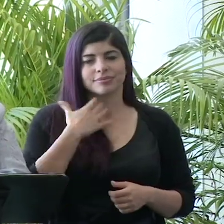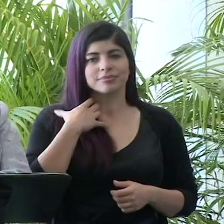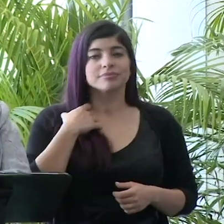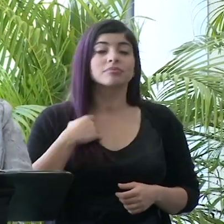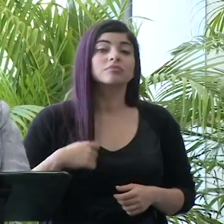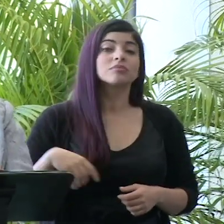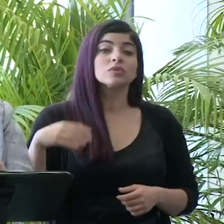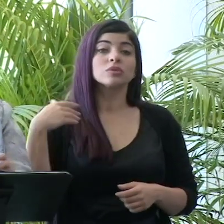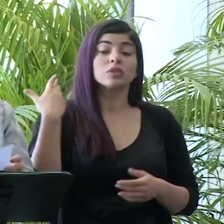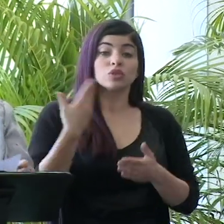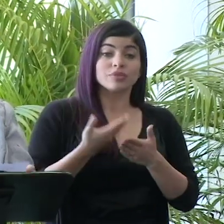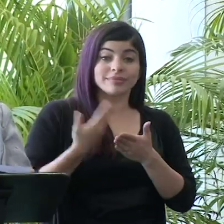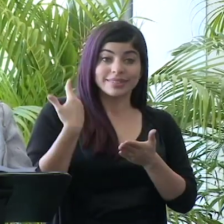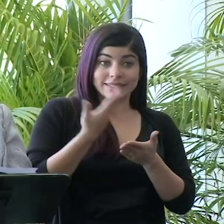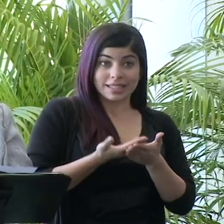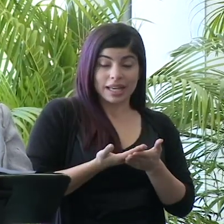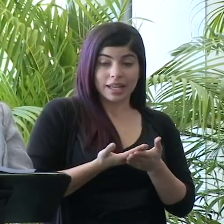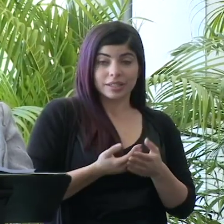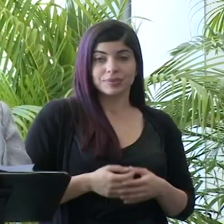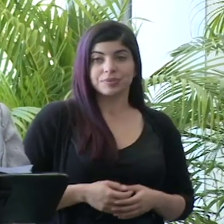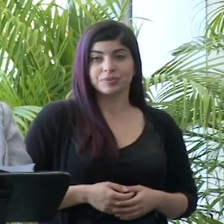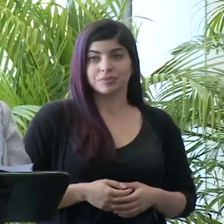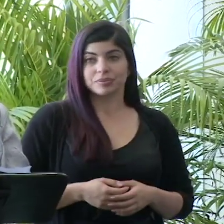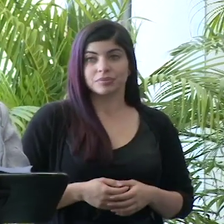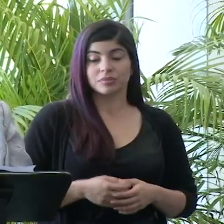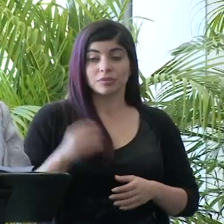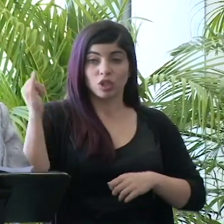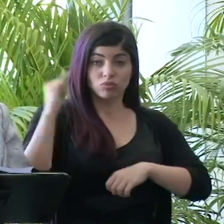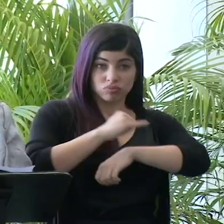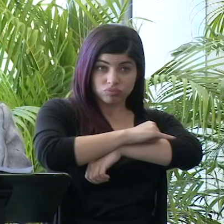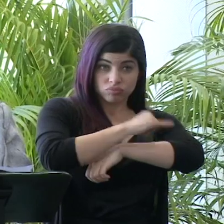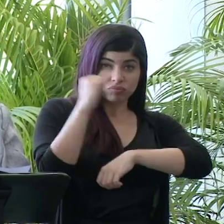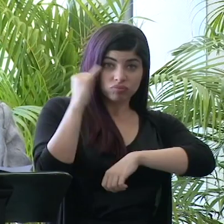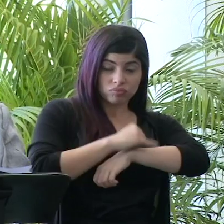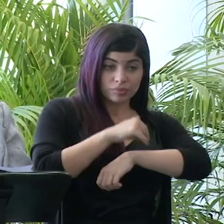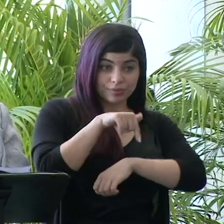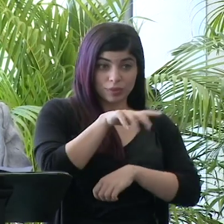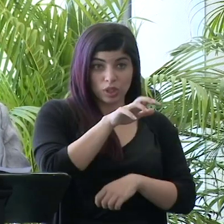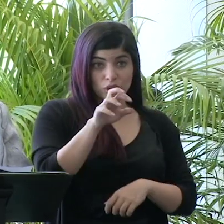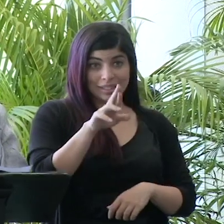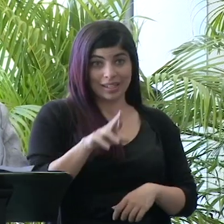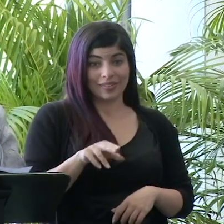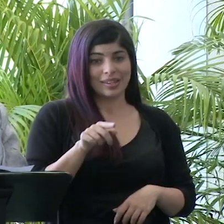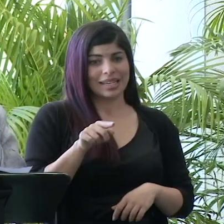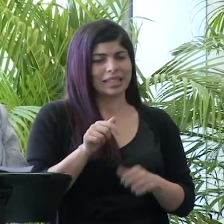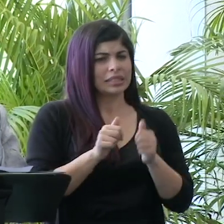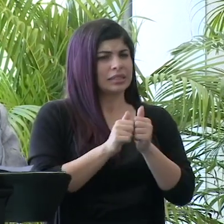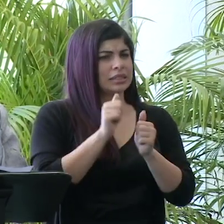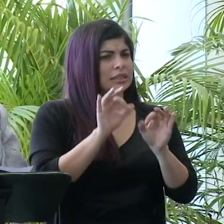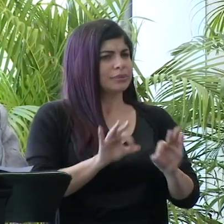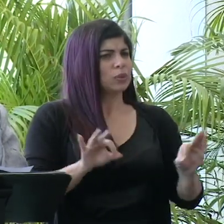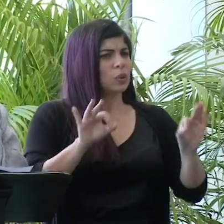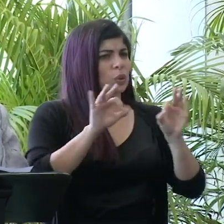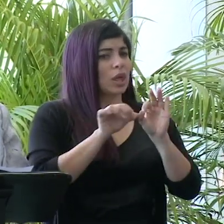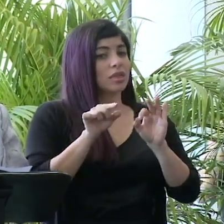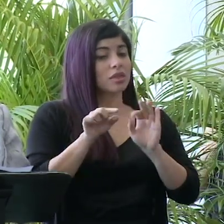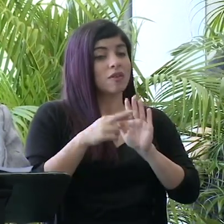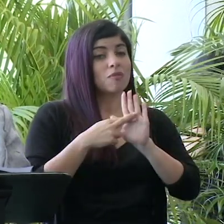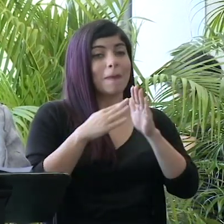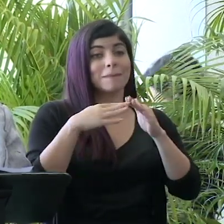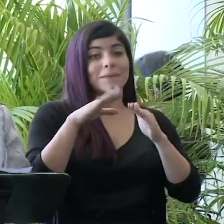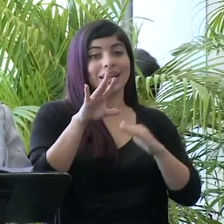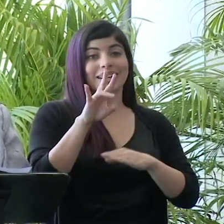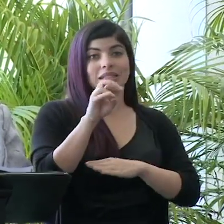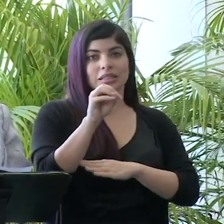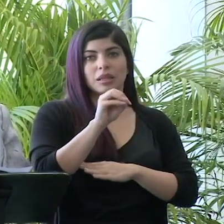las llegadas aéreas en costa rica son las más importantes representan más del